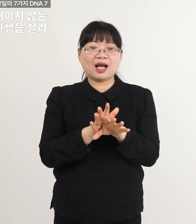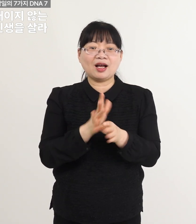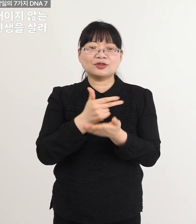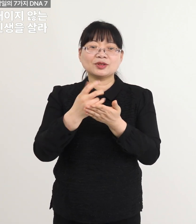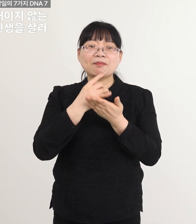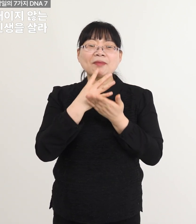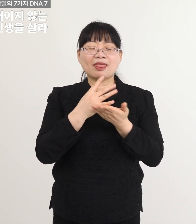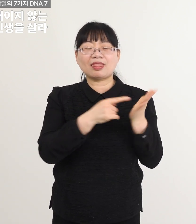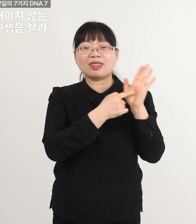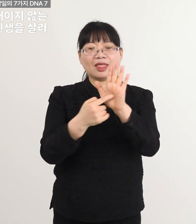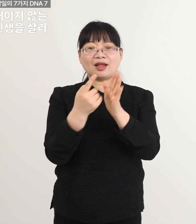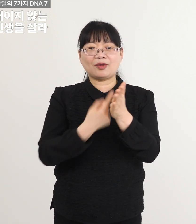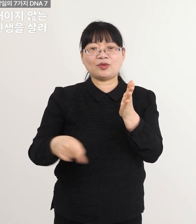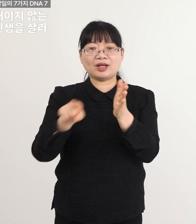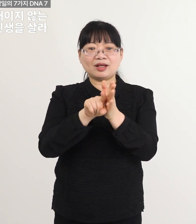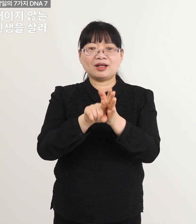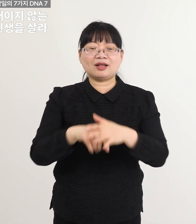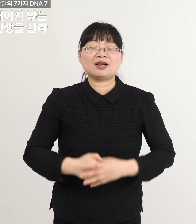주님만 드러나도록